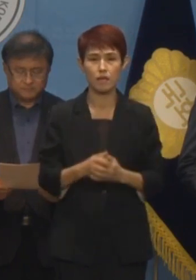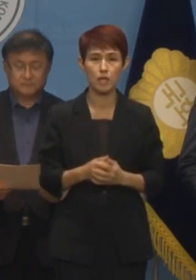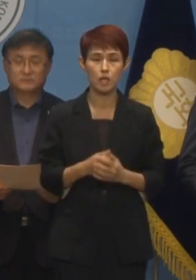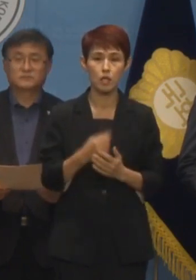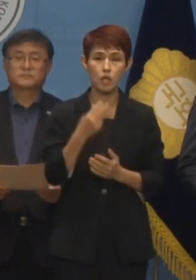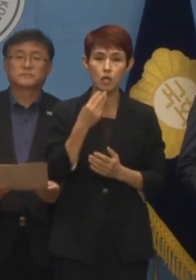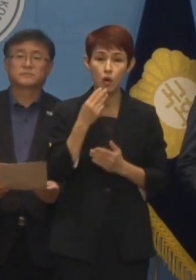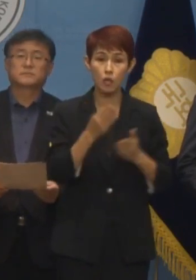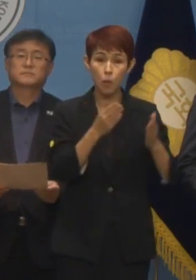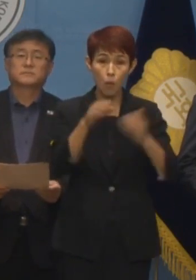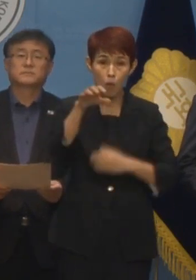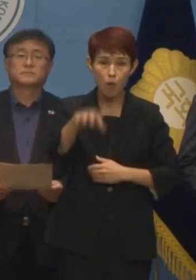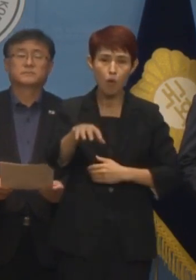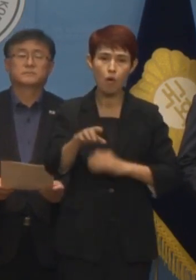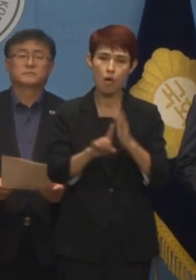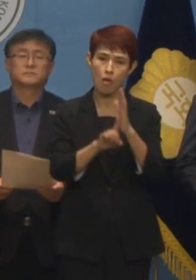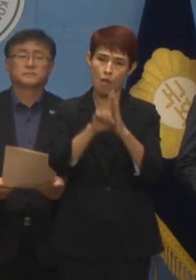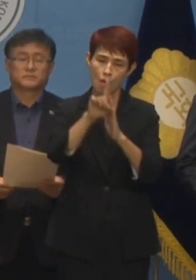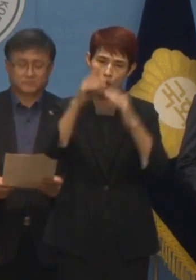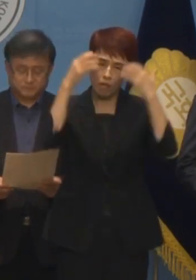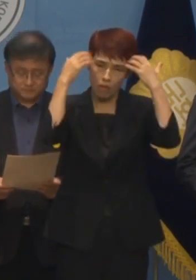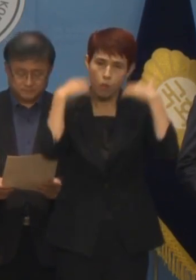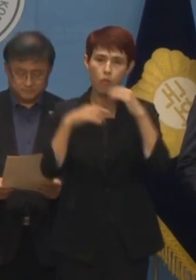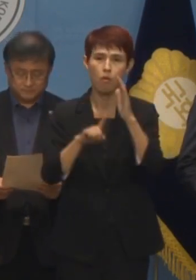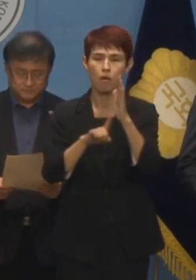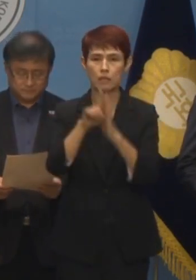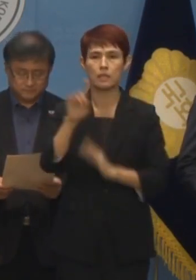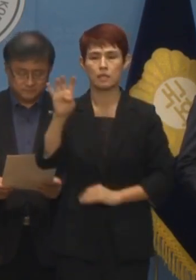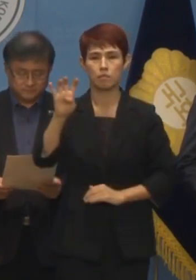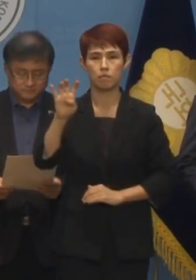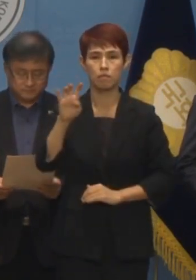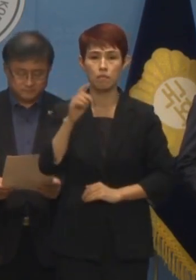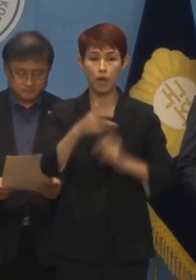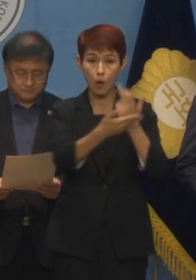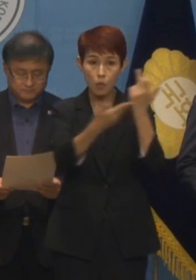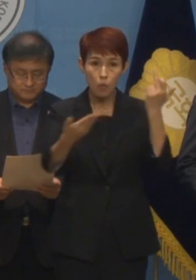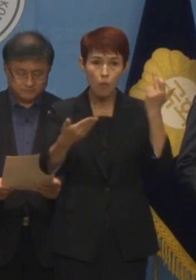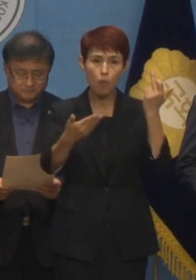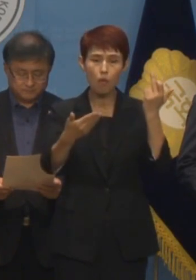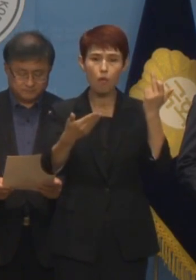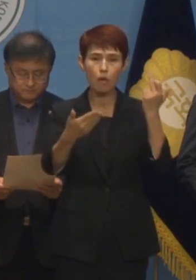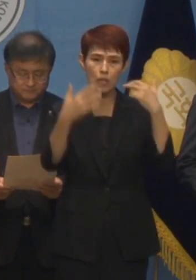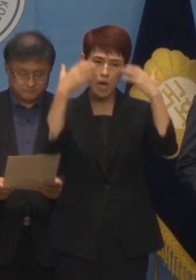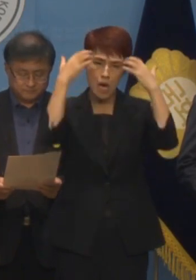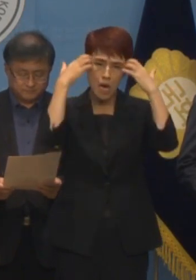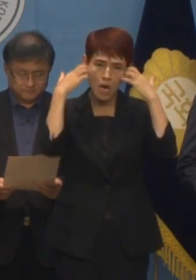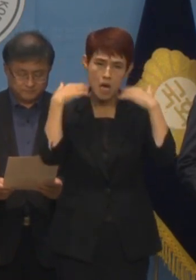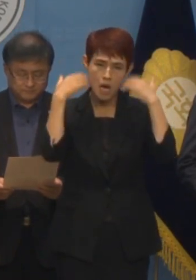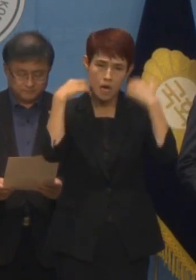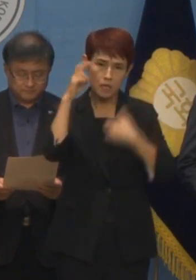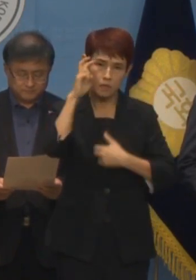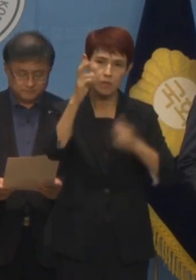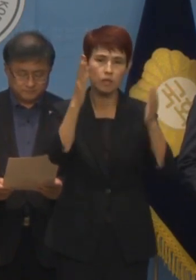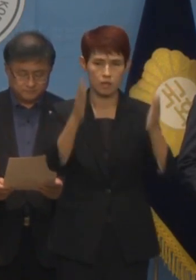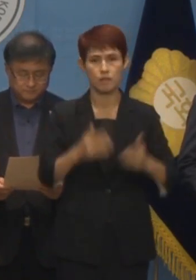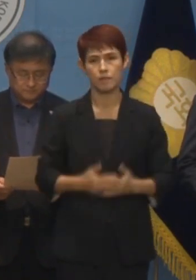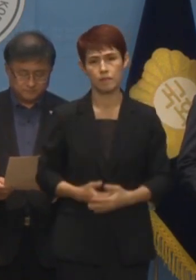기온이 관측되었고 강원도 강릉은 어제까지 20일 연속 최장 열대야가 지속되고